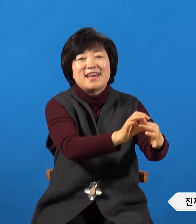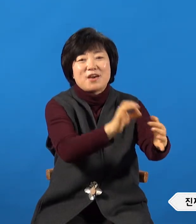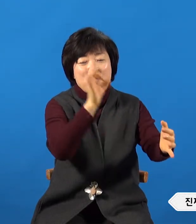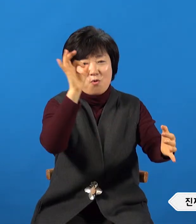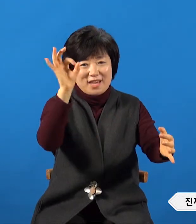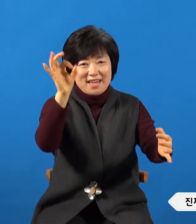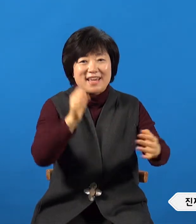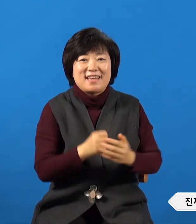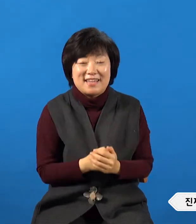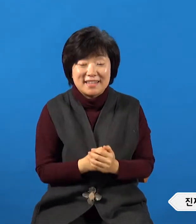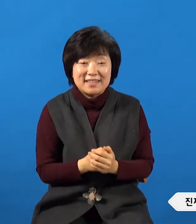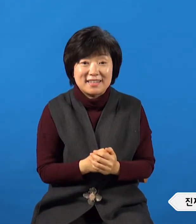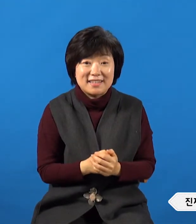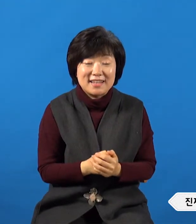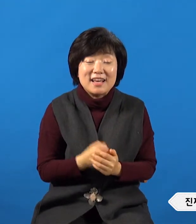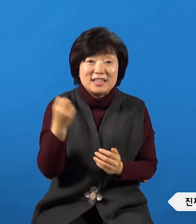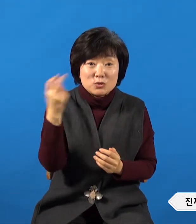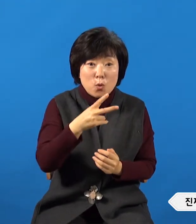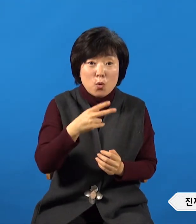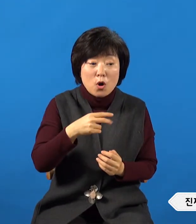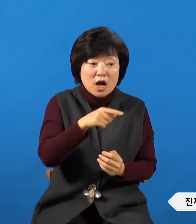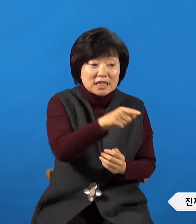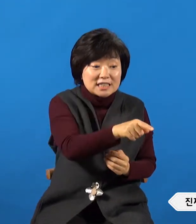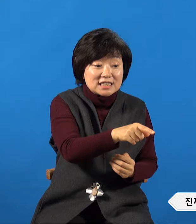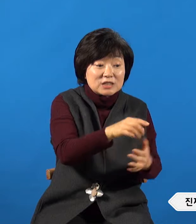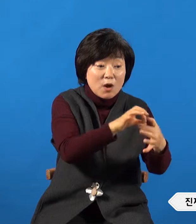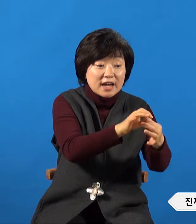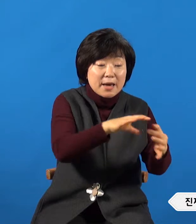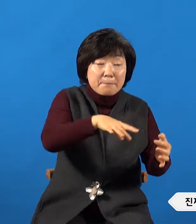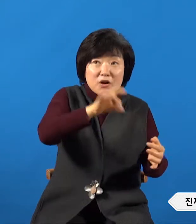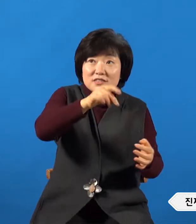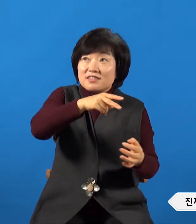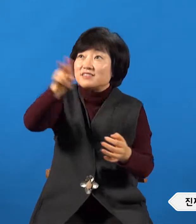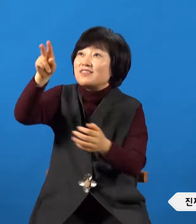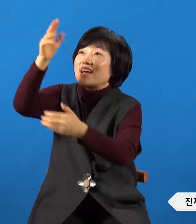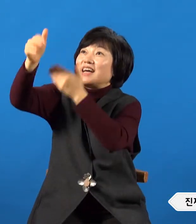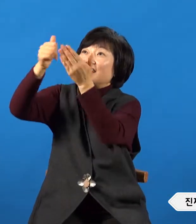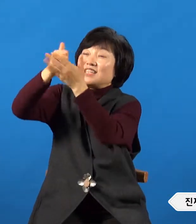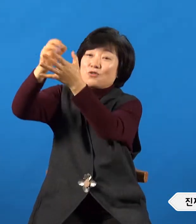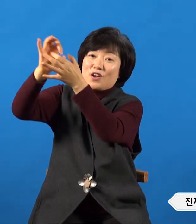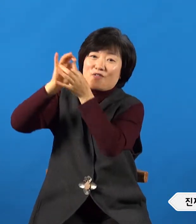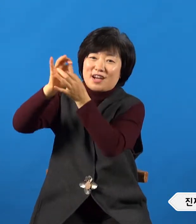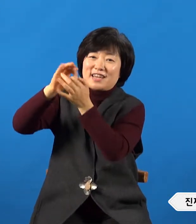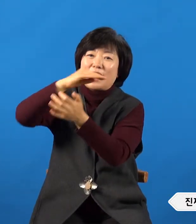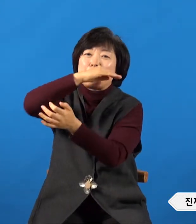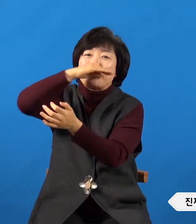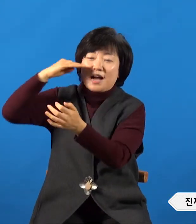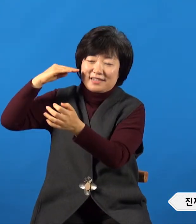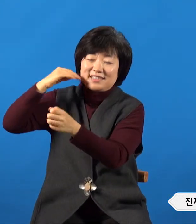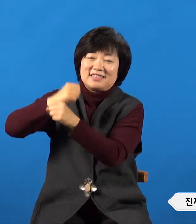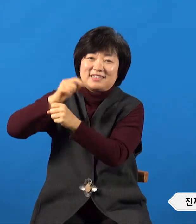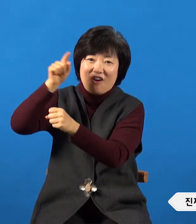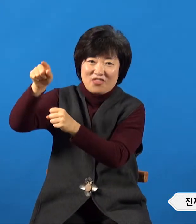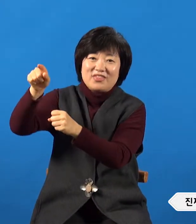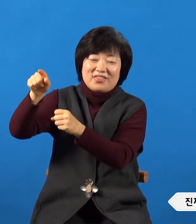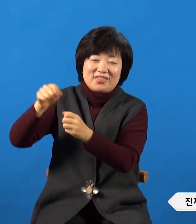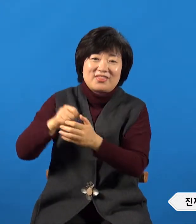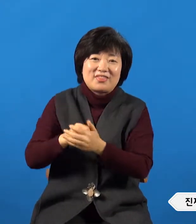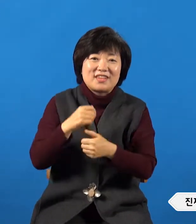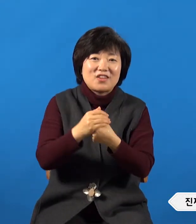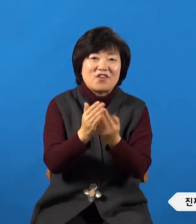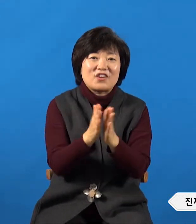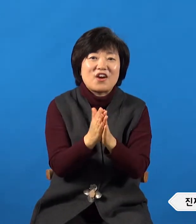yes. 그리고 그보다 먼저 하나님 중심의 관계가 바로 되는 것. 바로